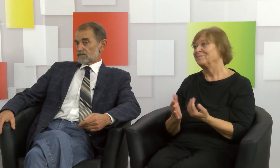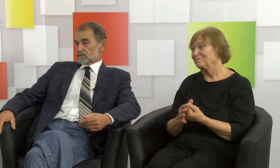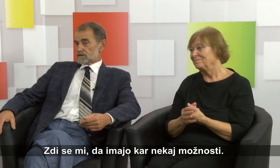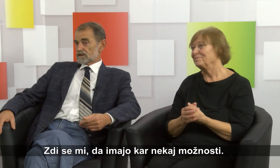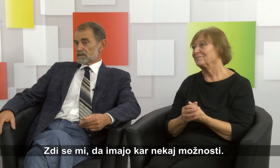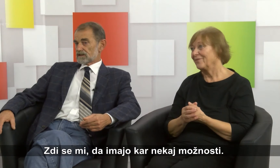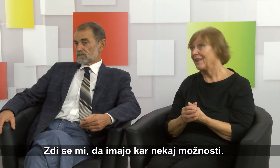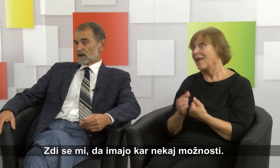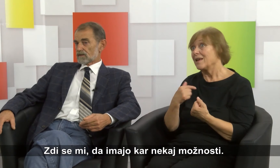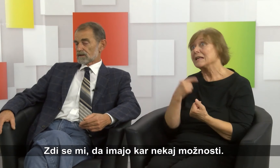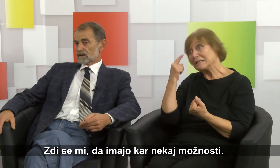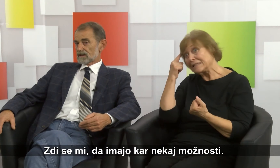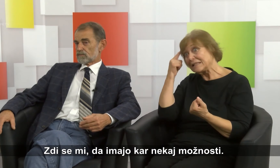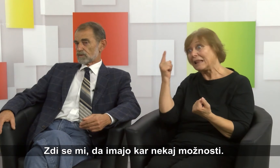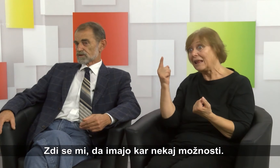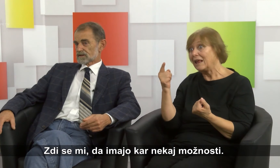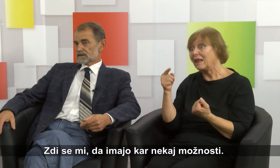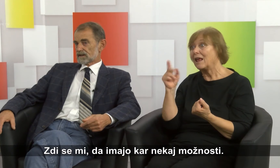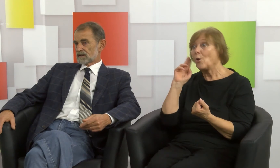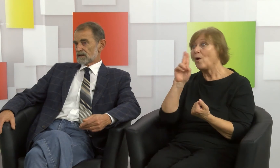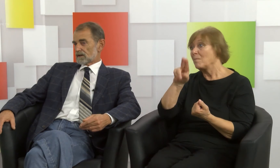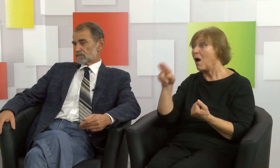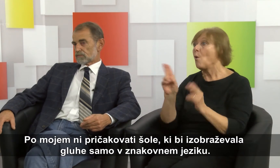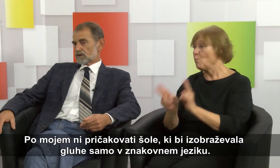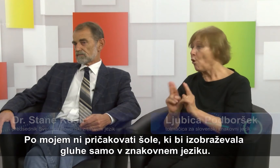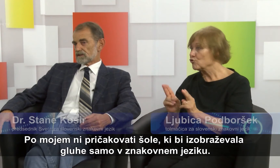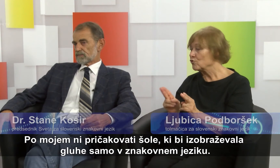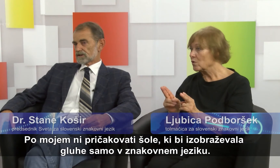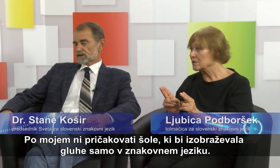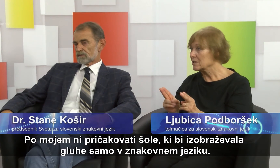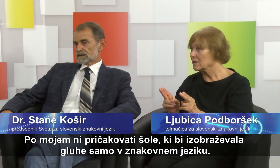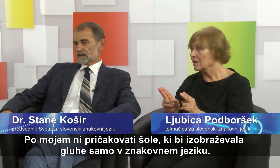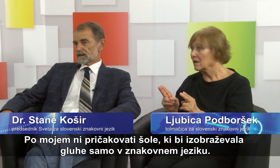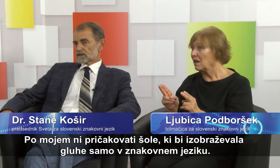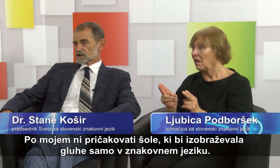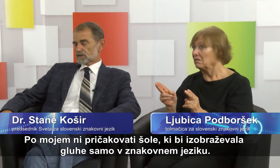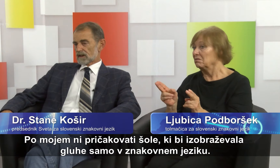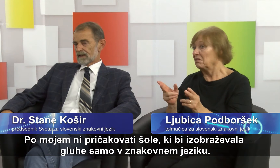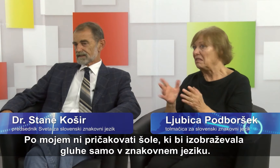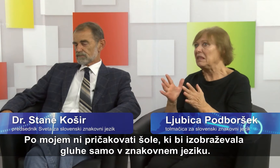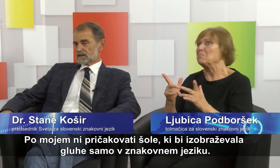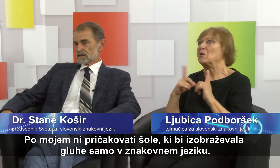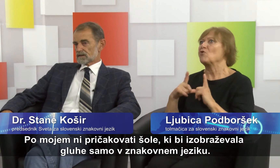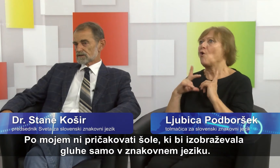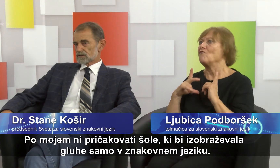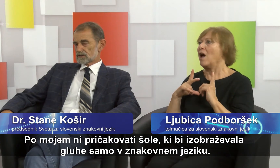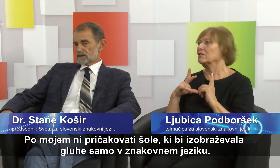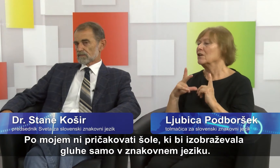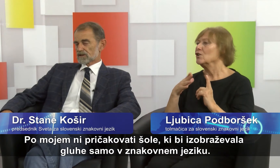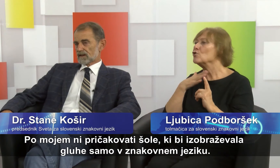Sloveniji? Zdi se mi, da imajo kar nekaj možnosti. Ne? Po mojem ni pričakovati šole, ki bi izobraževala